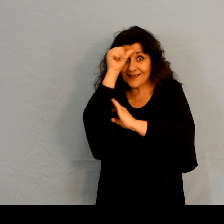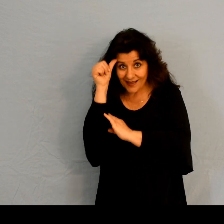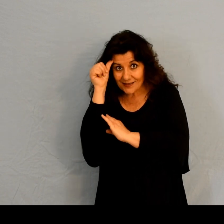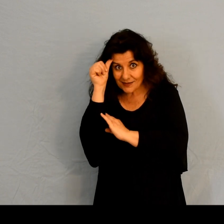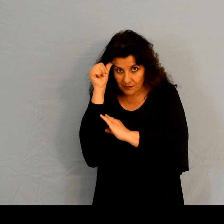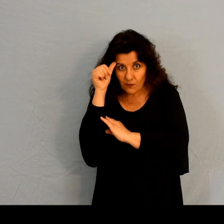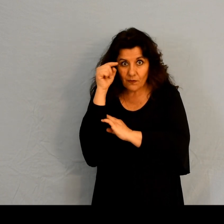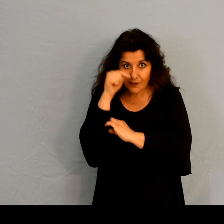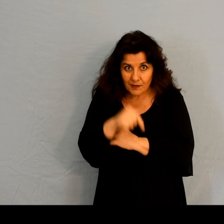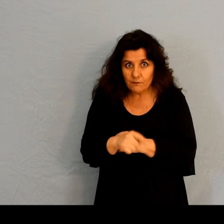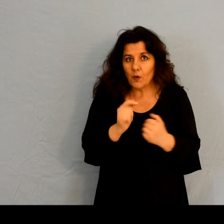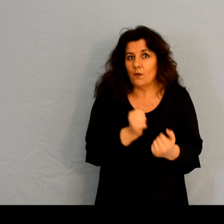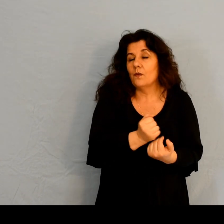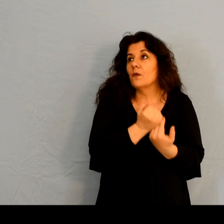Seigneur.